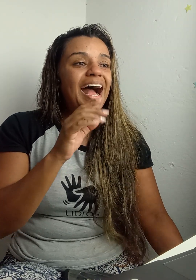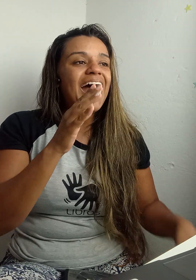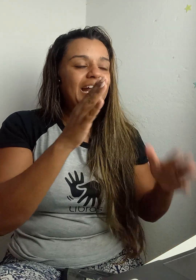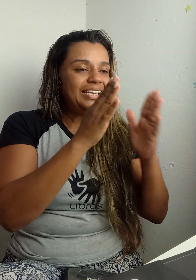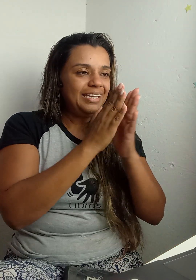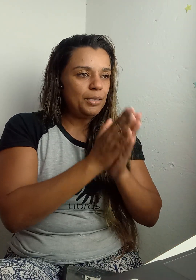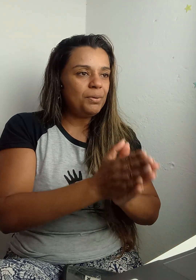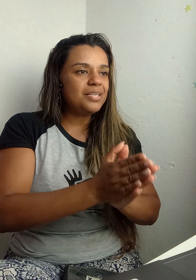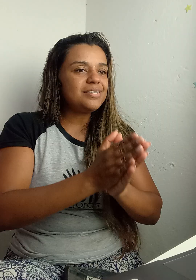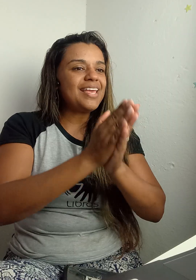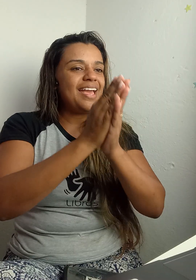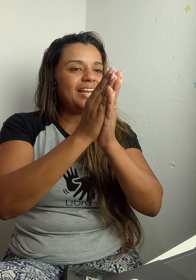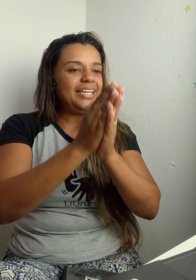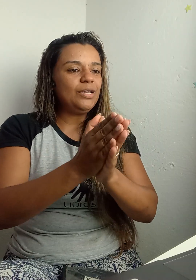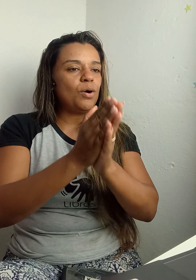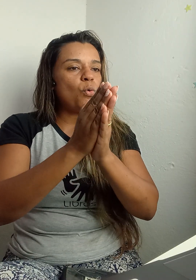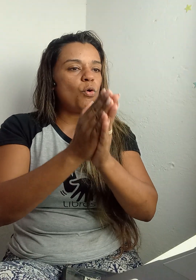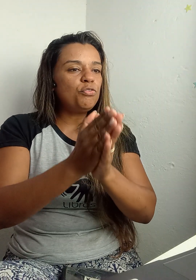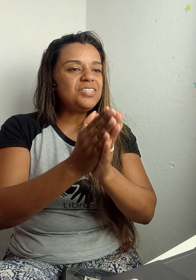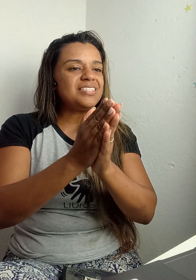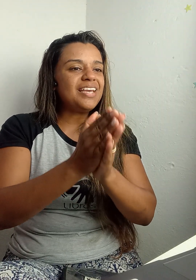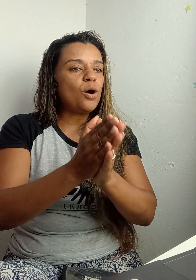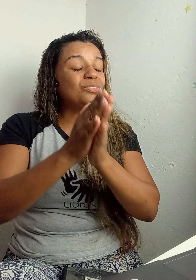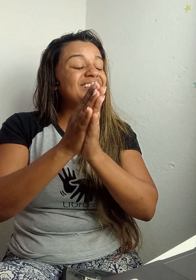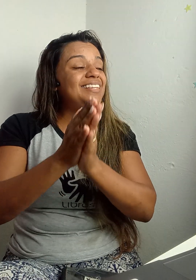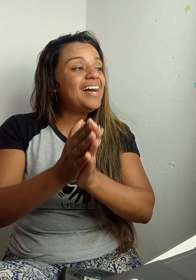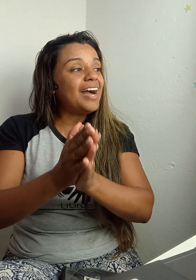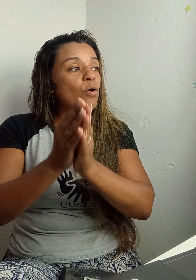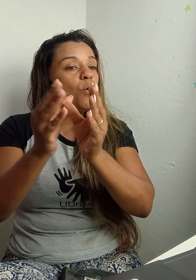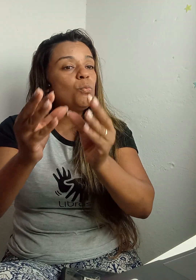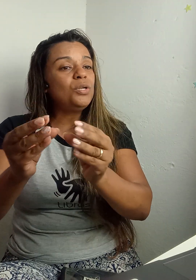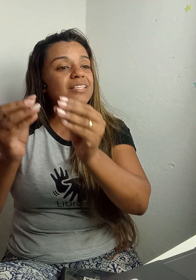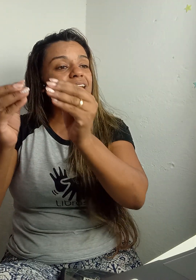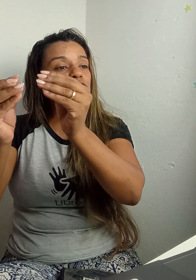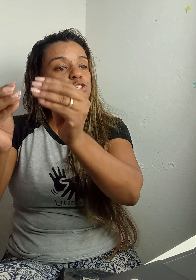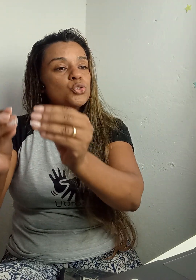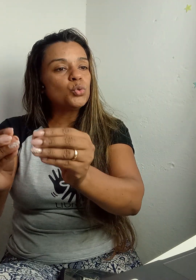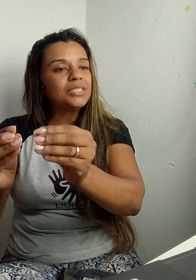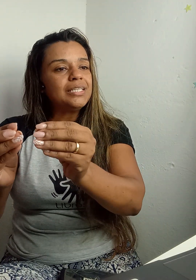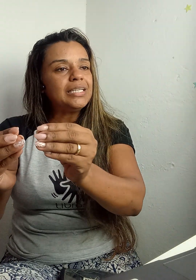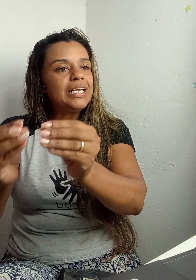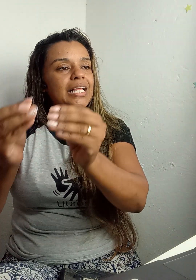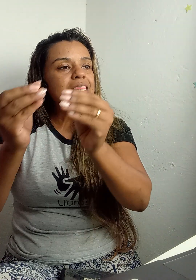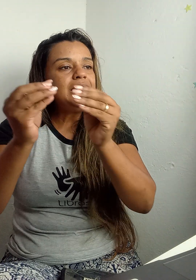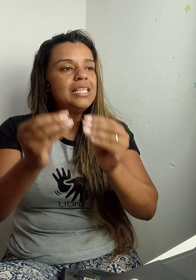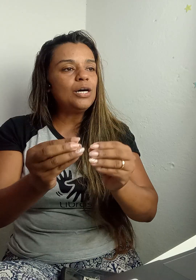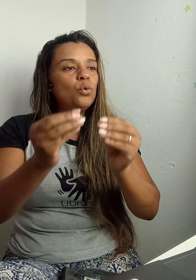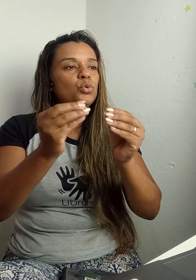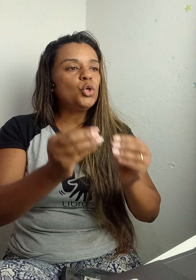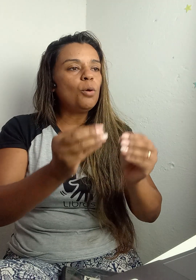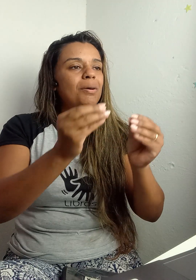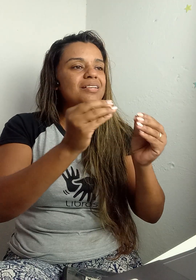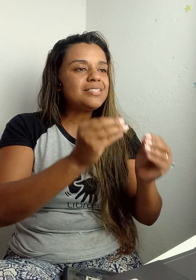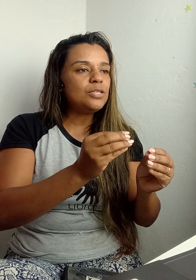A Libras é a língua oficial da comunidade surda, não do